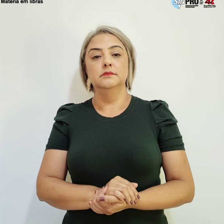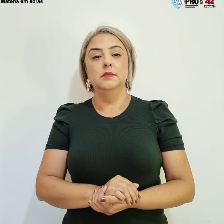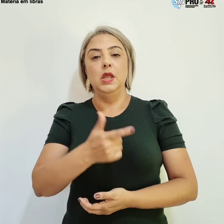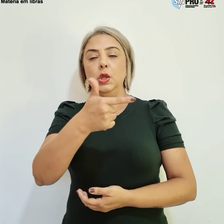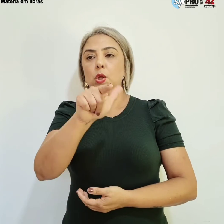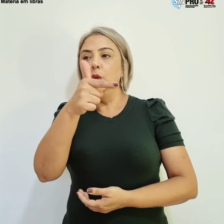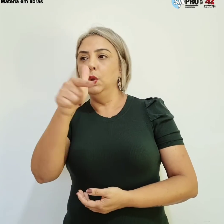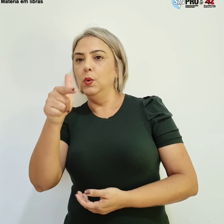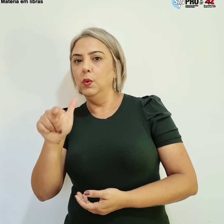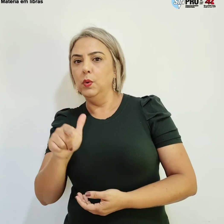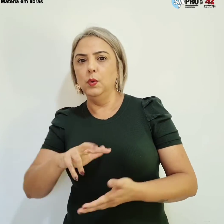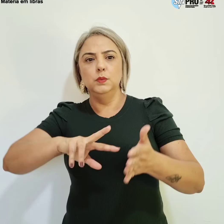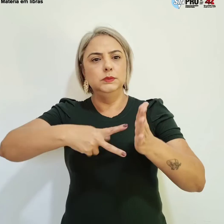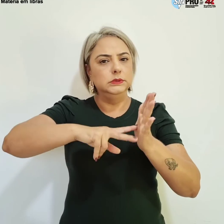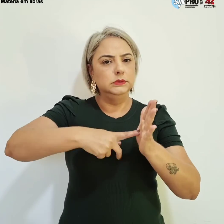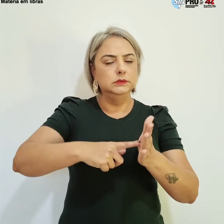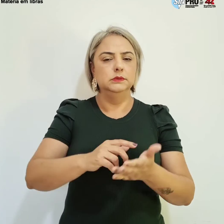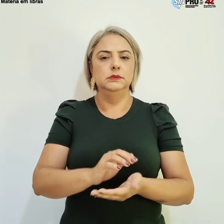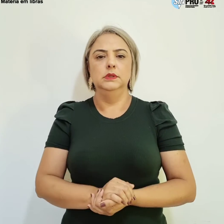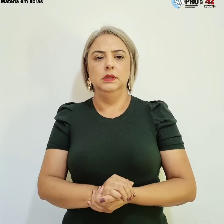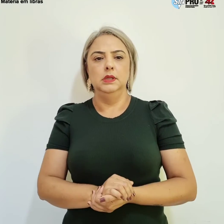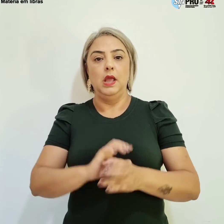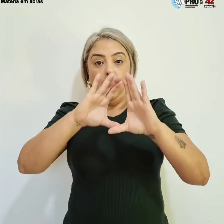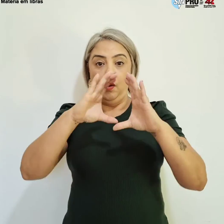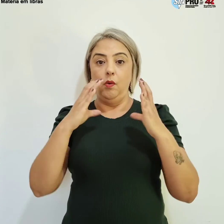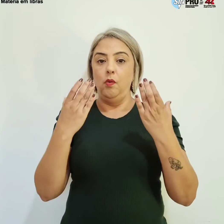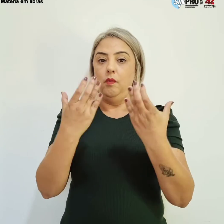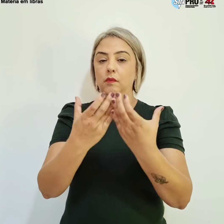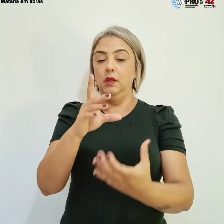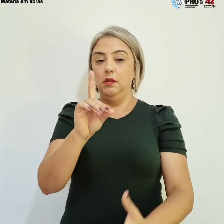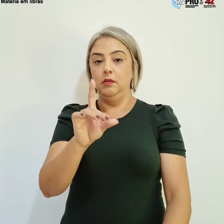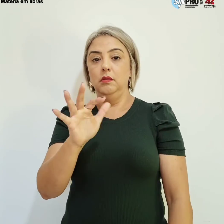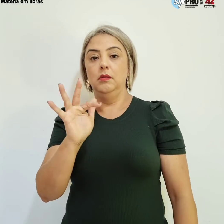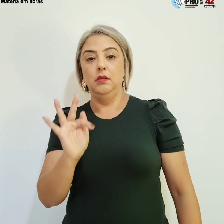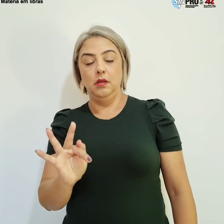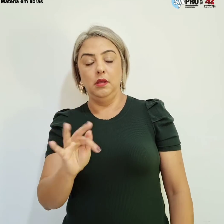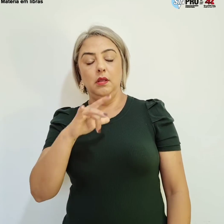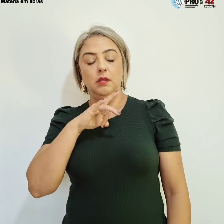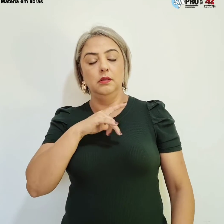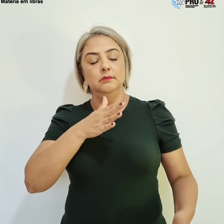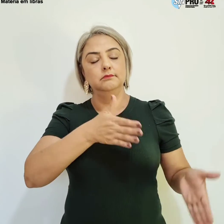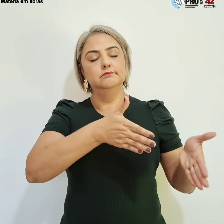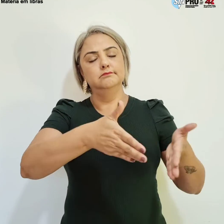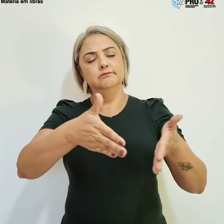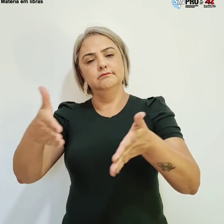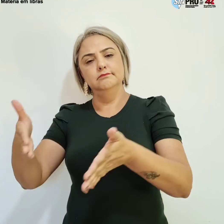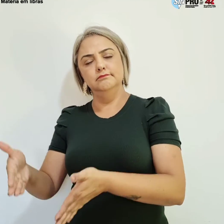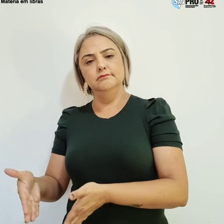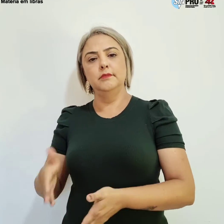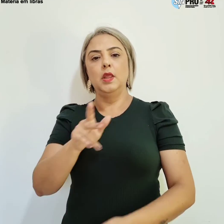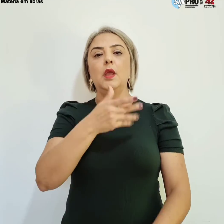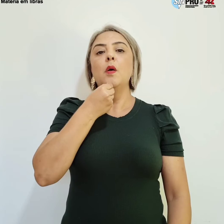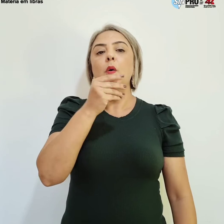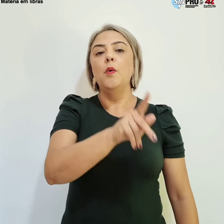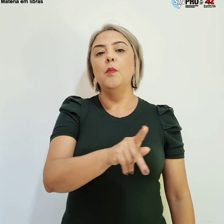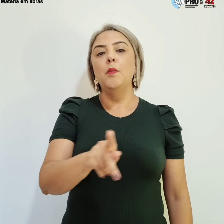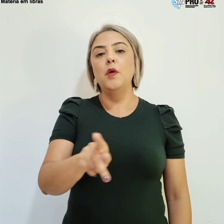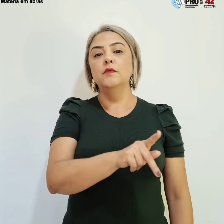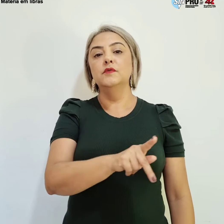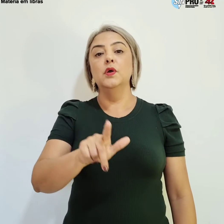outras. A Conferência do DF conta com a participação do professor Luiz Fernandes